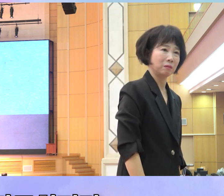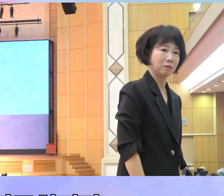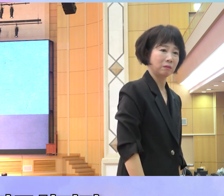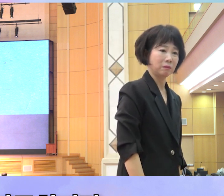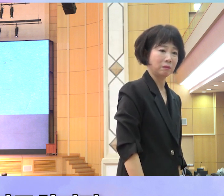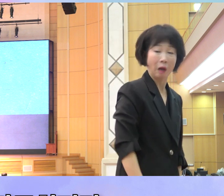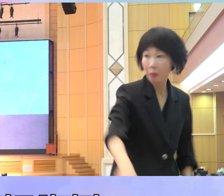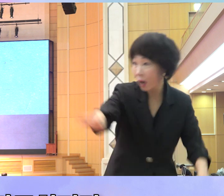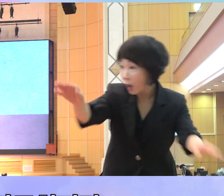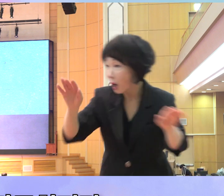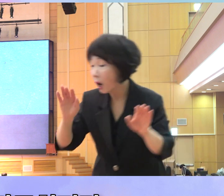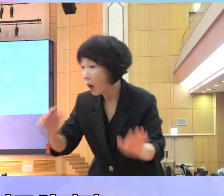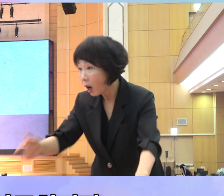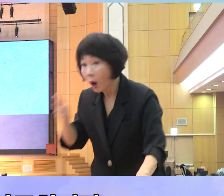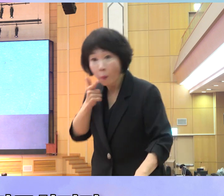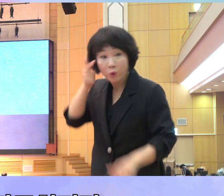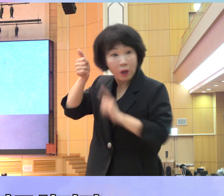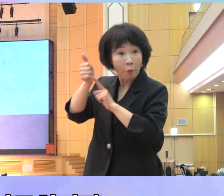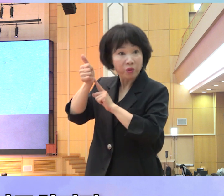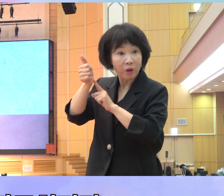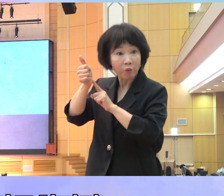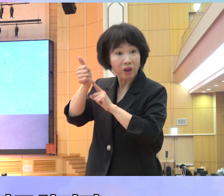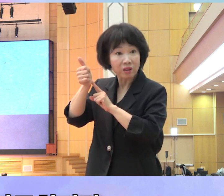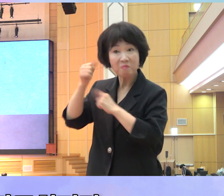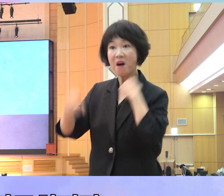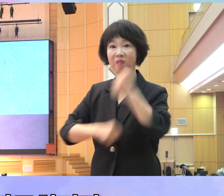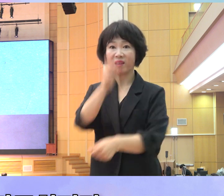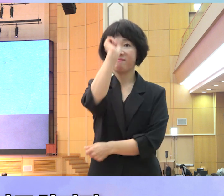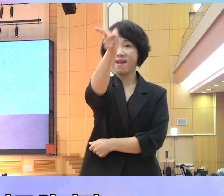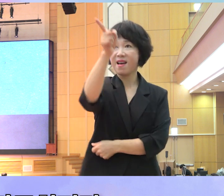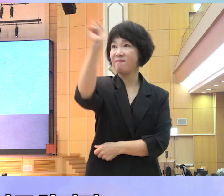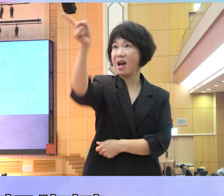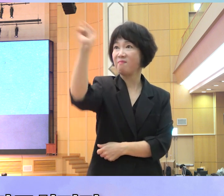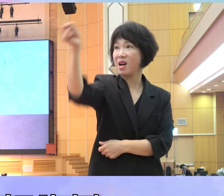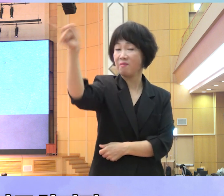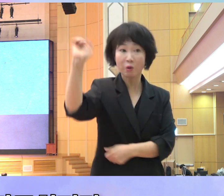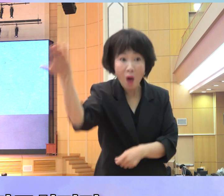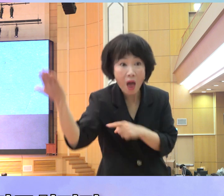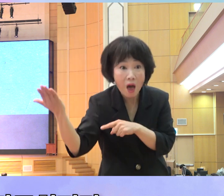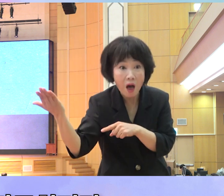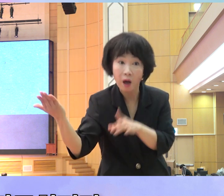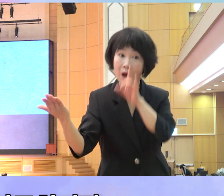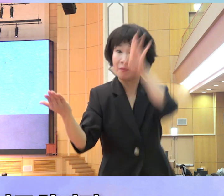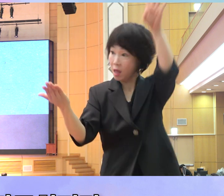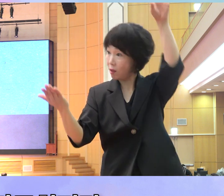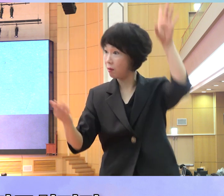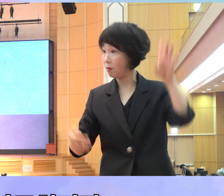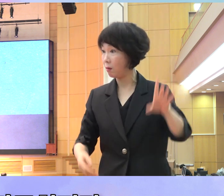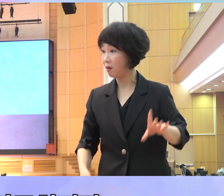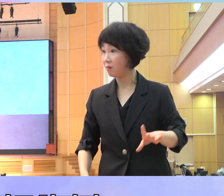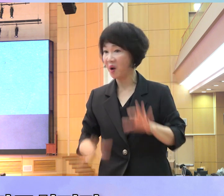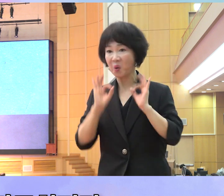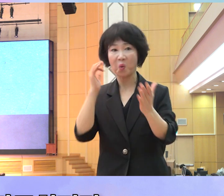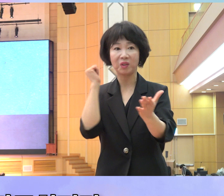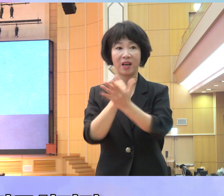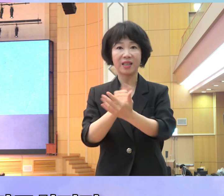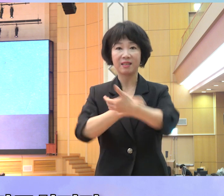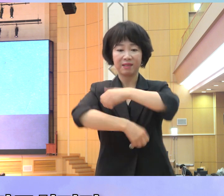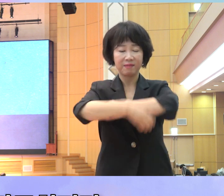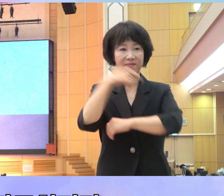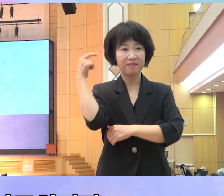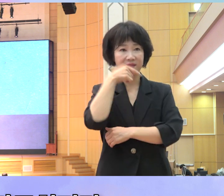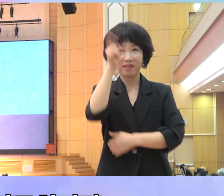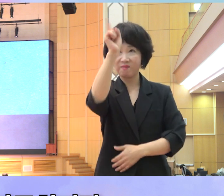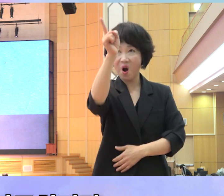성도 지적질하라고 있는 사람 아닙니다. 장로가요, 전도사가요, 막 조장님들이, 기관장들이요,